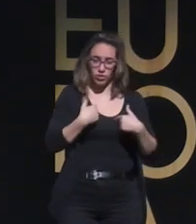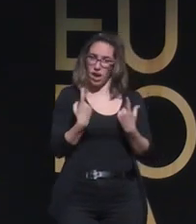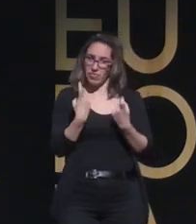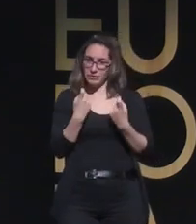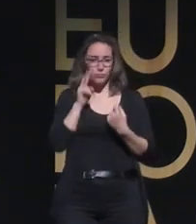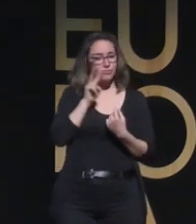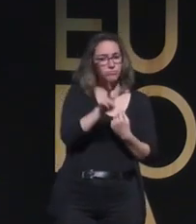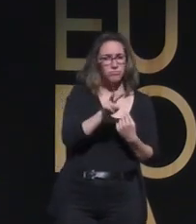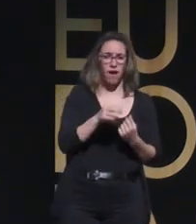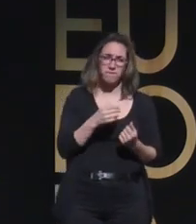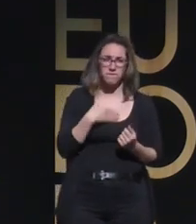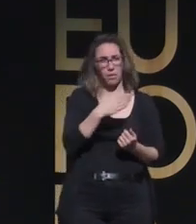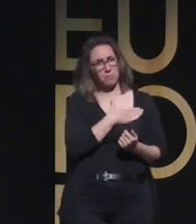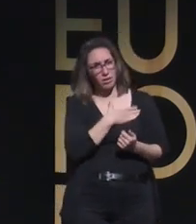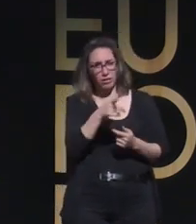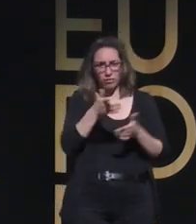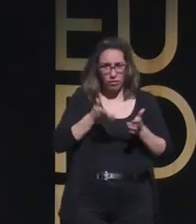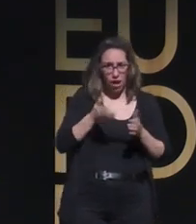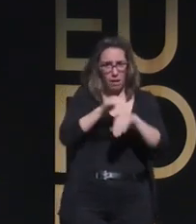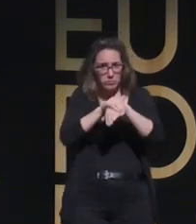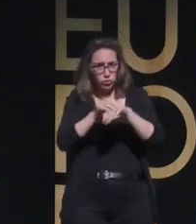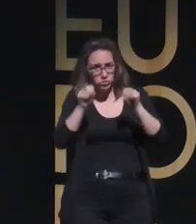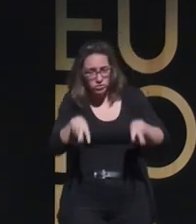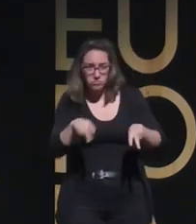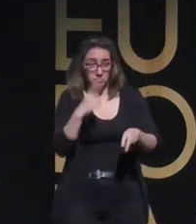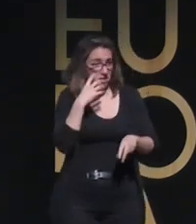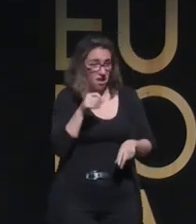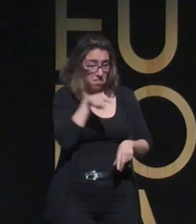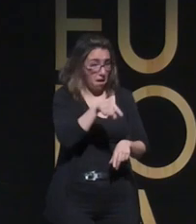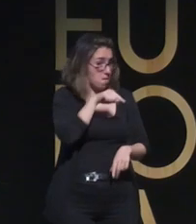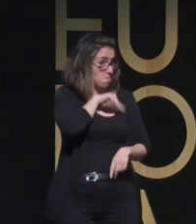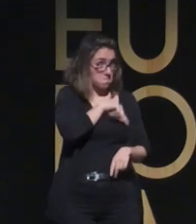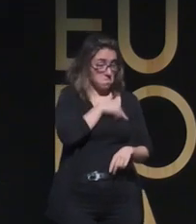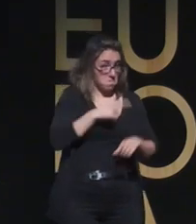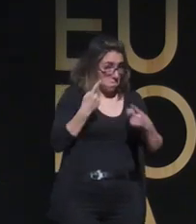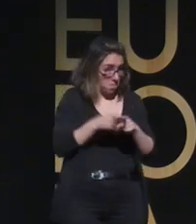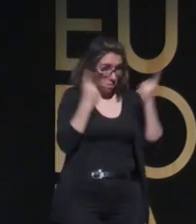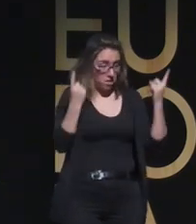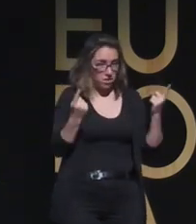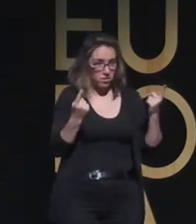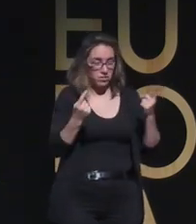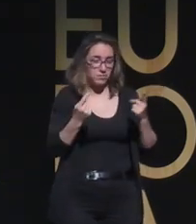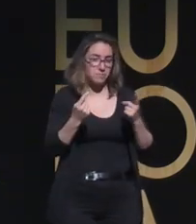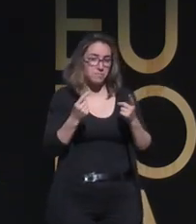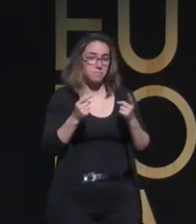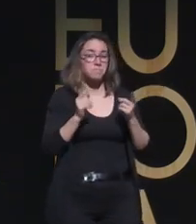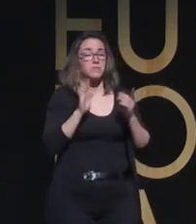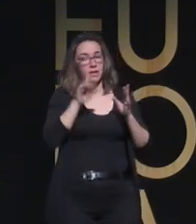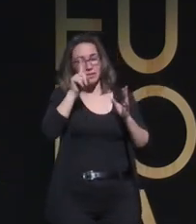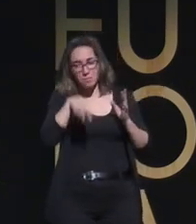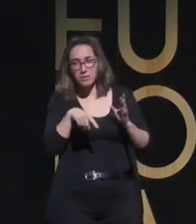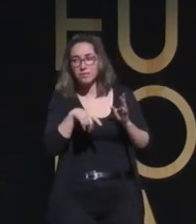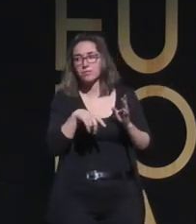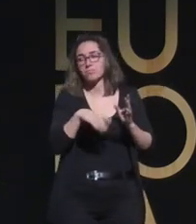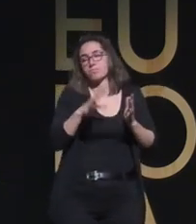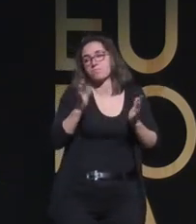de que no tenga amigos, que realmente de que ella lo pueda necesitar. Fíjate, ¿eh? Pero necesitaría saber más, porque sería así un poco, lo bueno de la calva y la bola de cristal